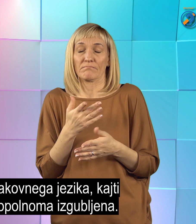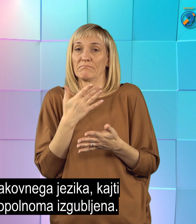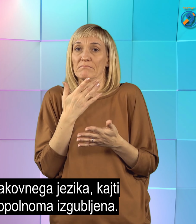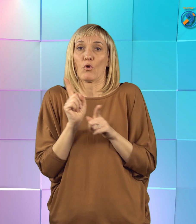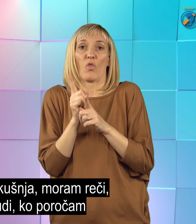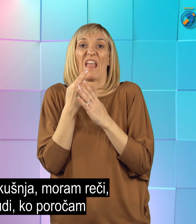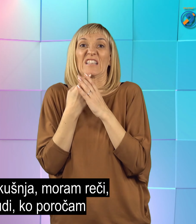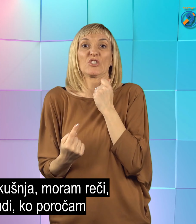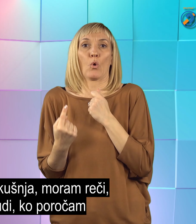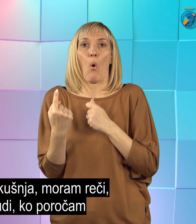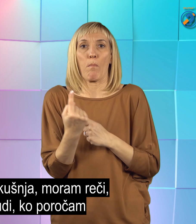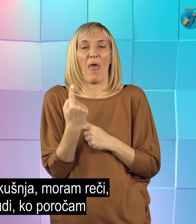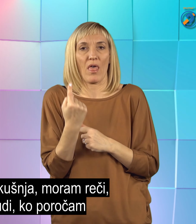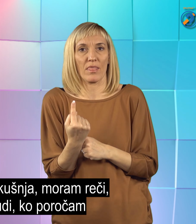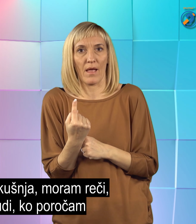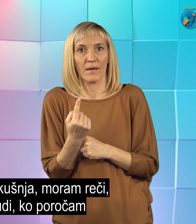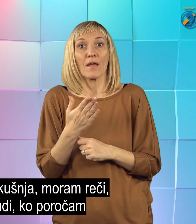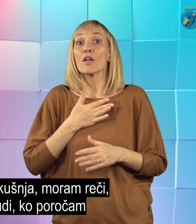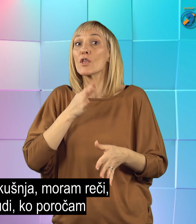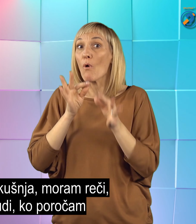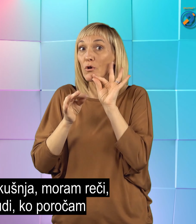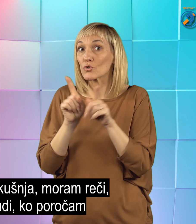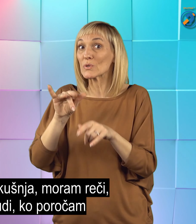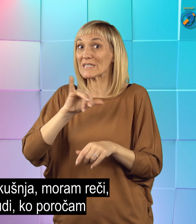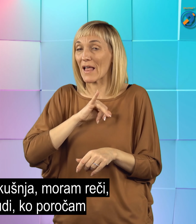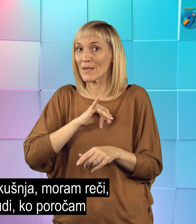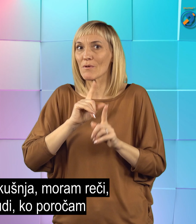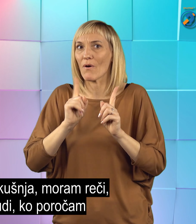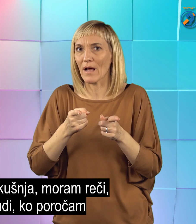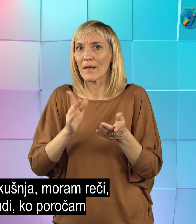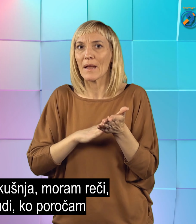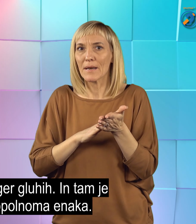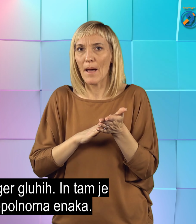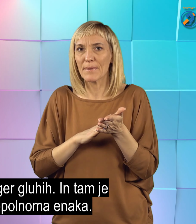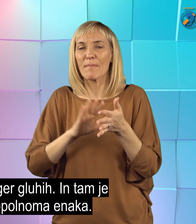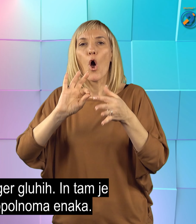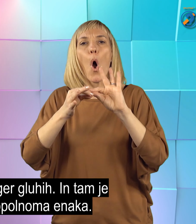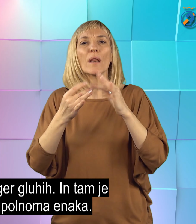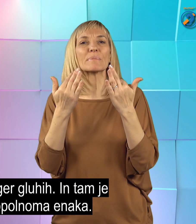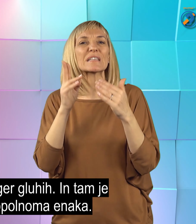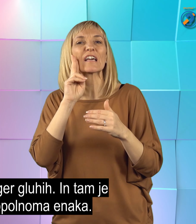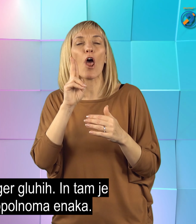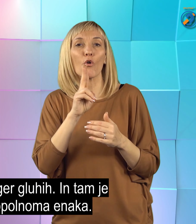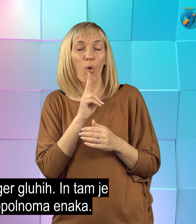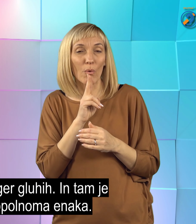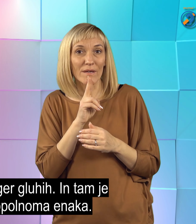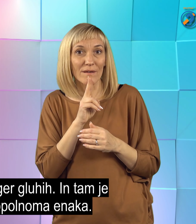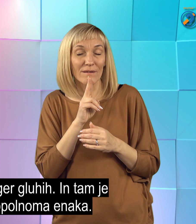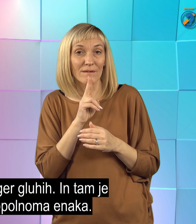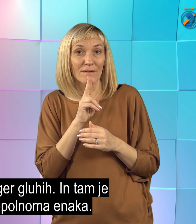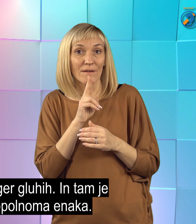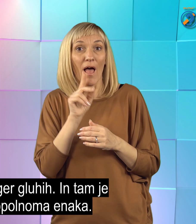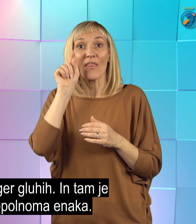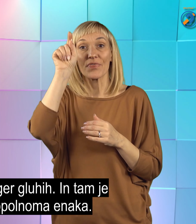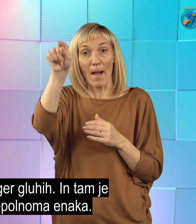In zanimiva izkušnja, moram reči, da je zame tudi, ko poročam z olimpijskih iger gluhih, in tam je